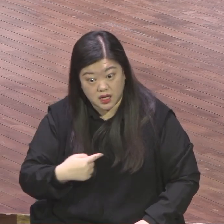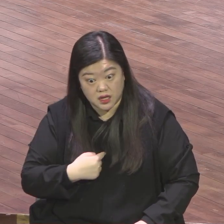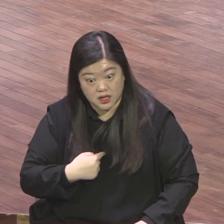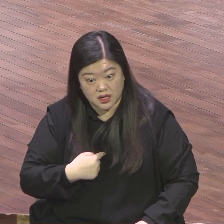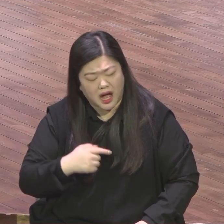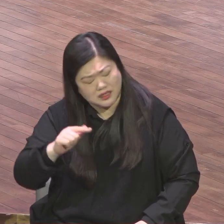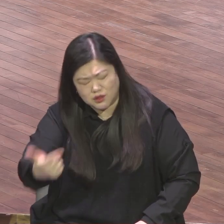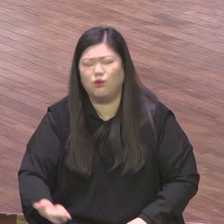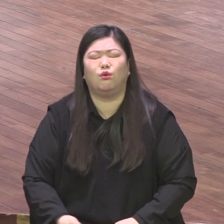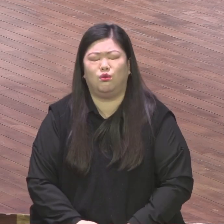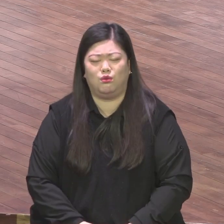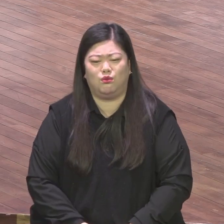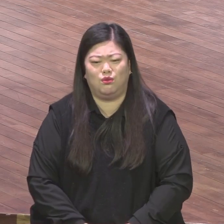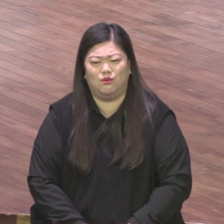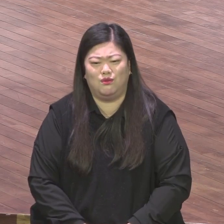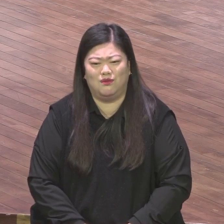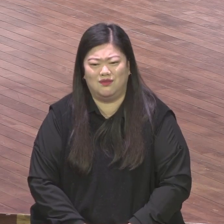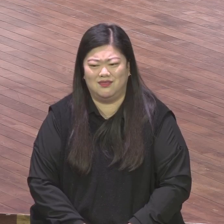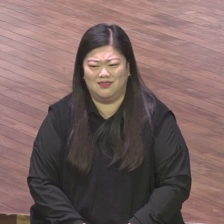인정할 정도로